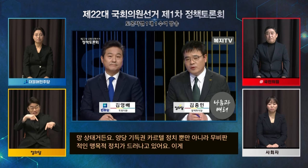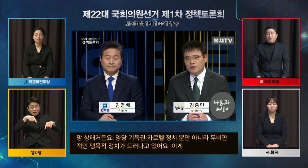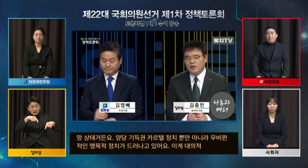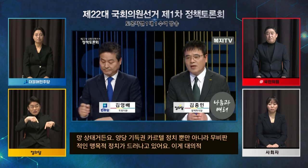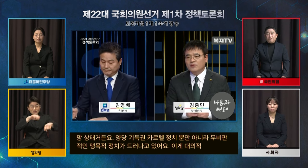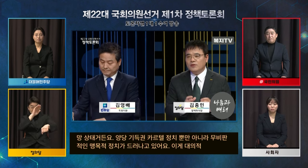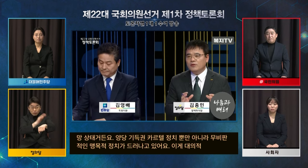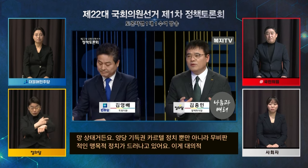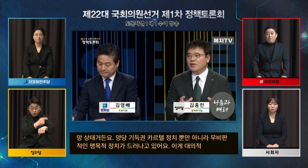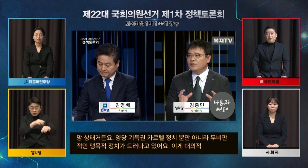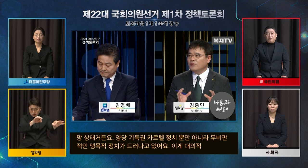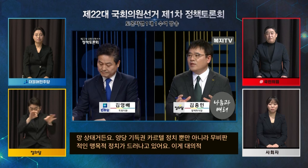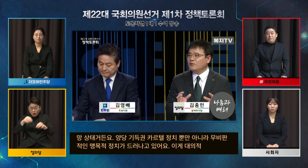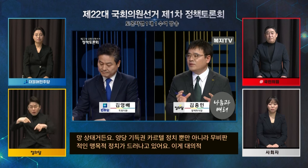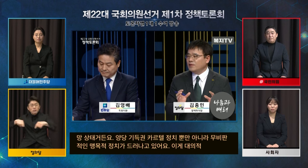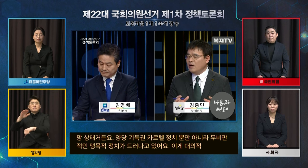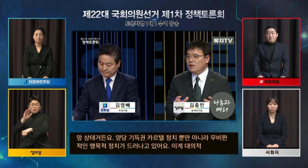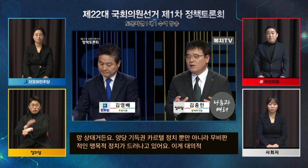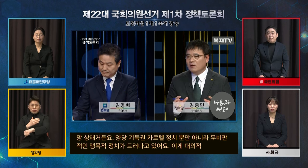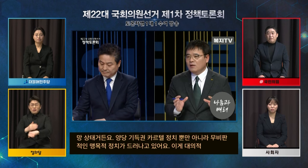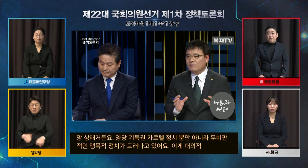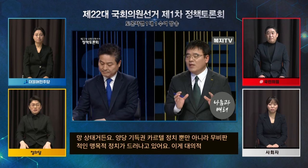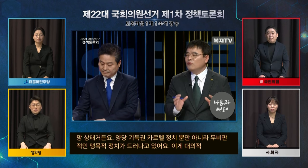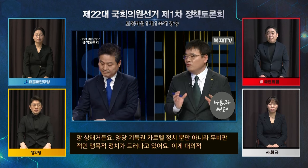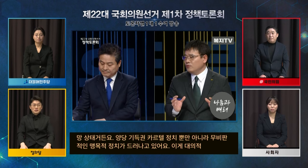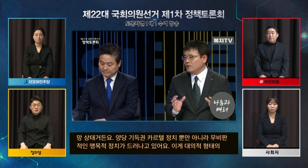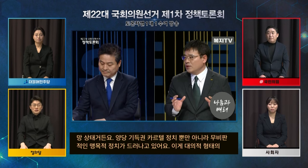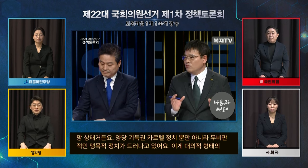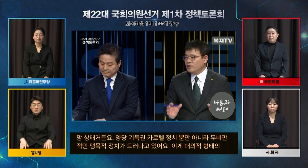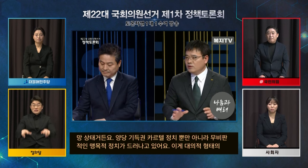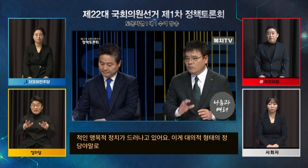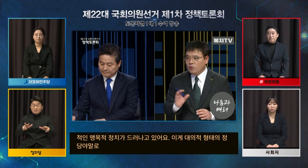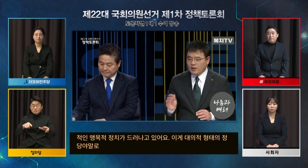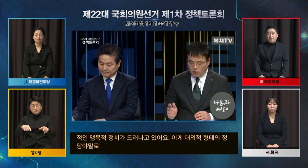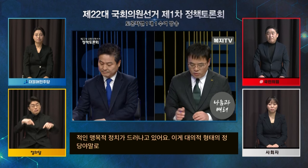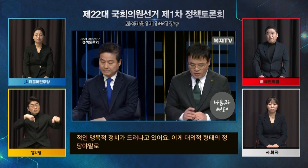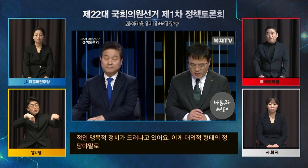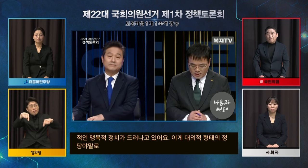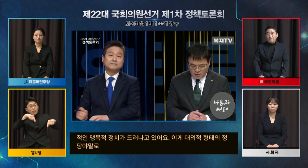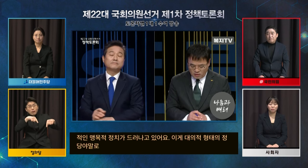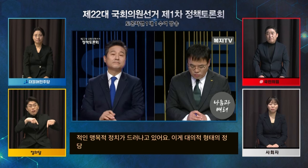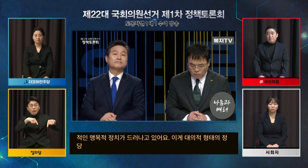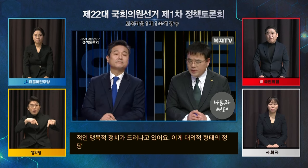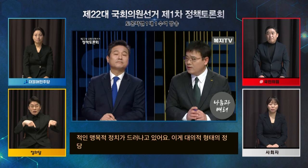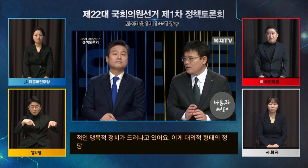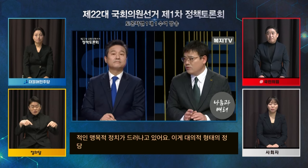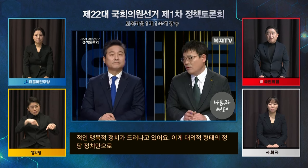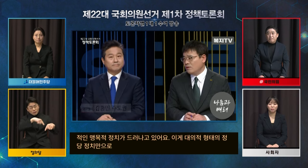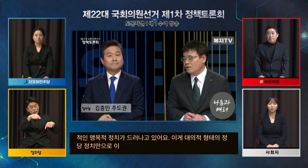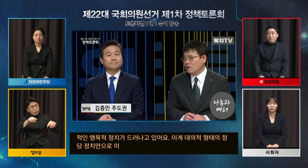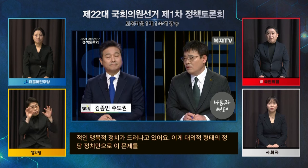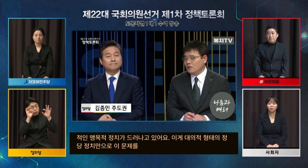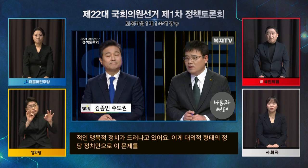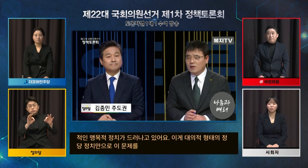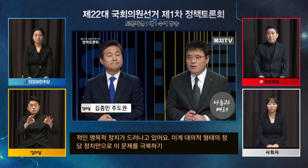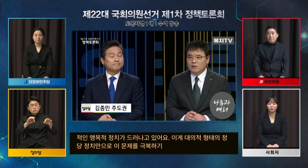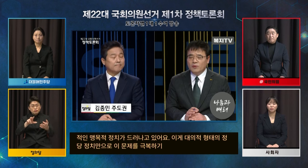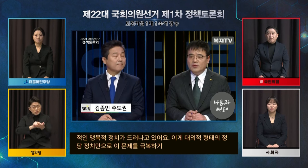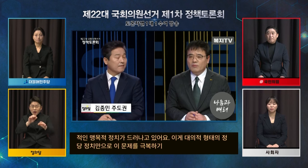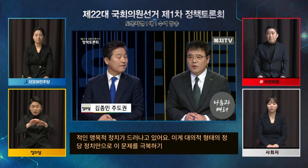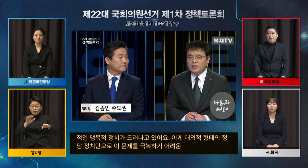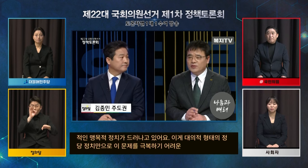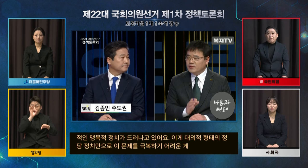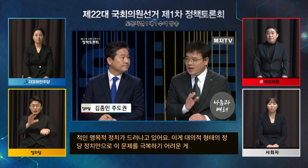어쩌면 대의적인 형태의 정당 정치가 만으로는 이 문제를 극복하기 어려운 게 아닌가 이런 고민 같은 게 들어요. 그러니까